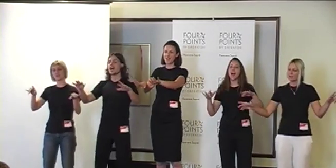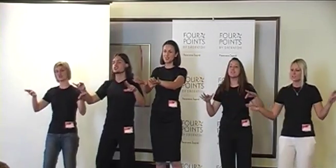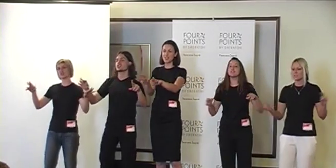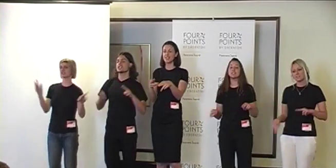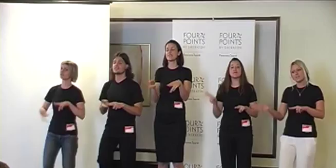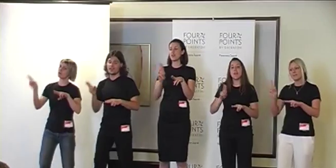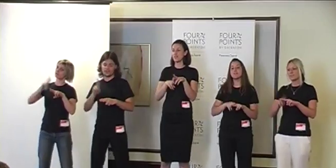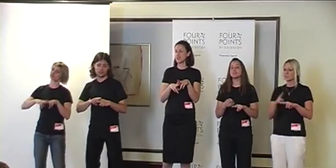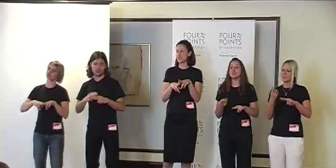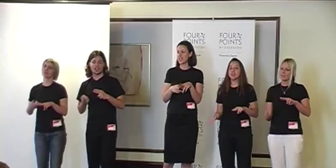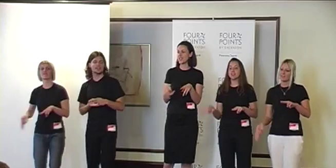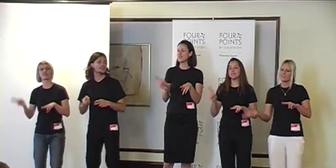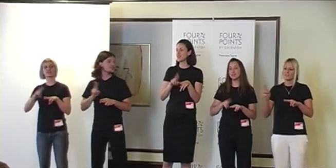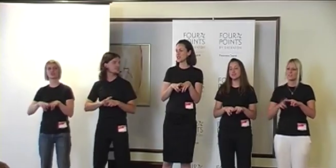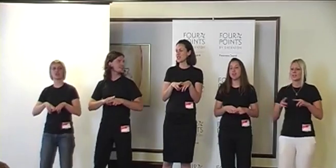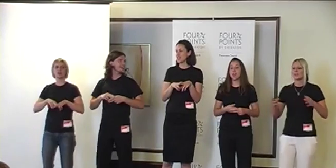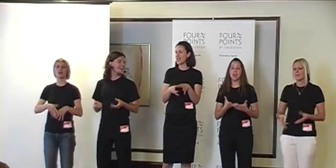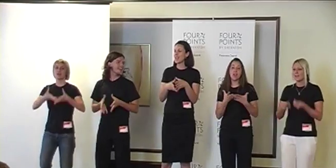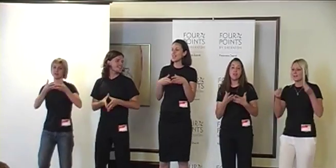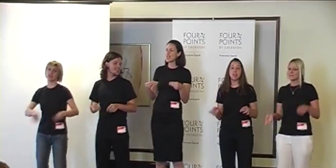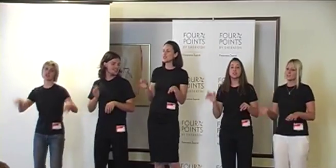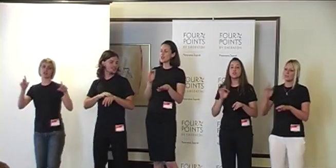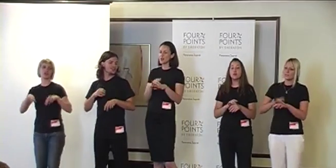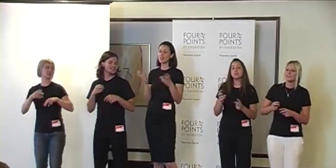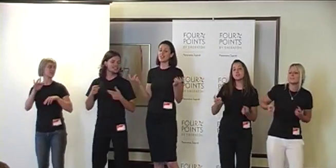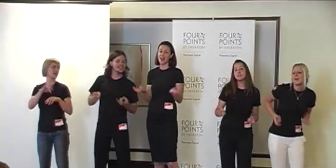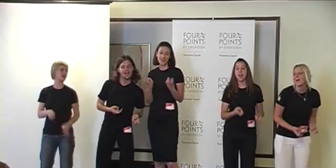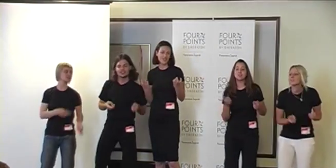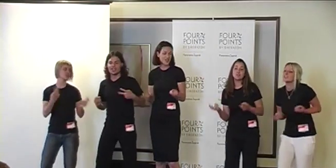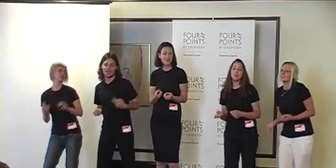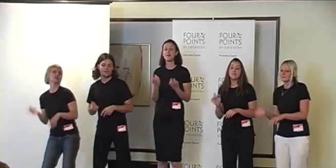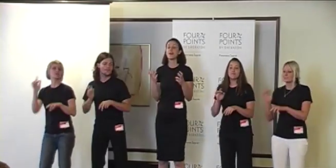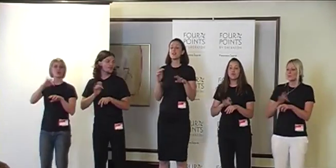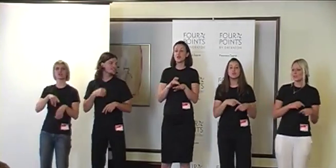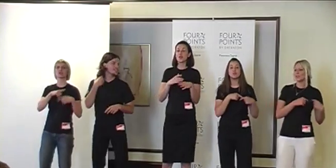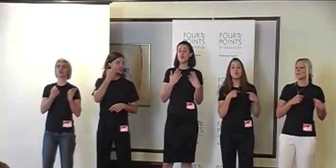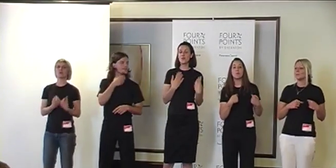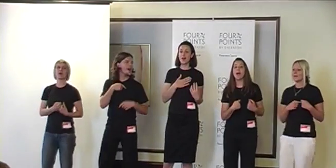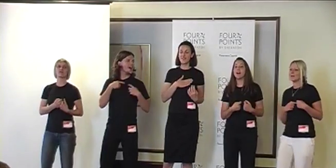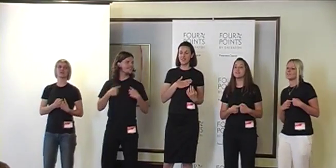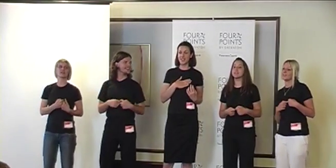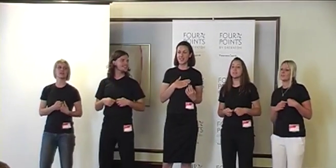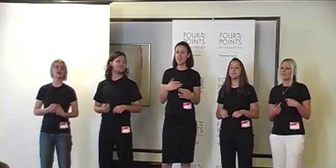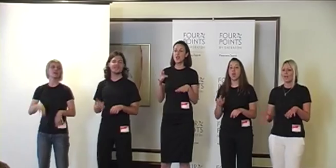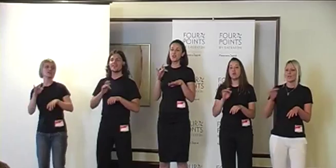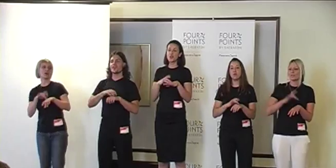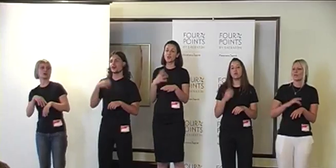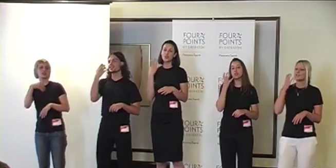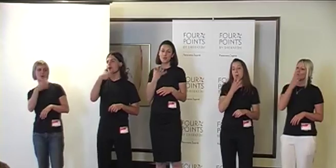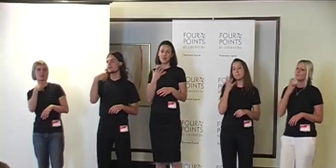plaži, sve više i više. Njegam dodir traži, dodir ljubavi, dodir